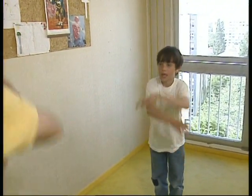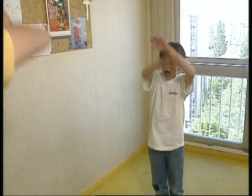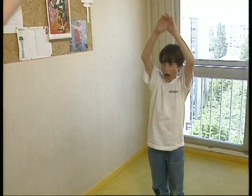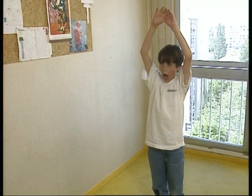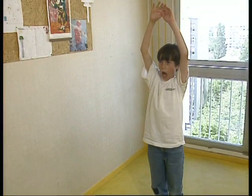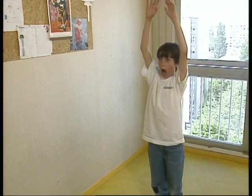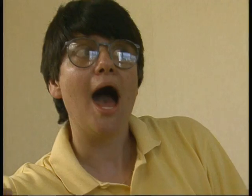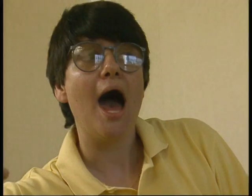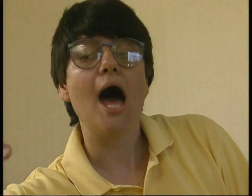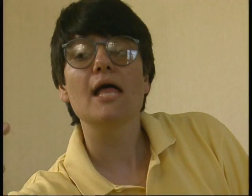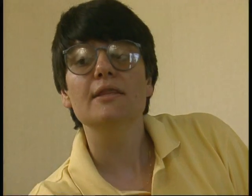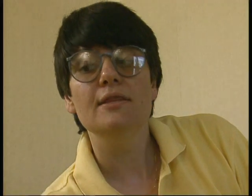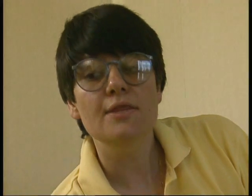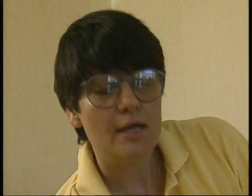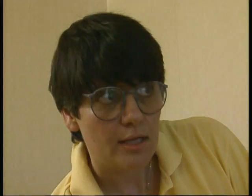la, la,